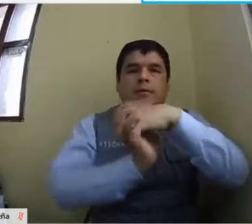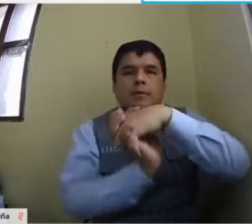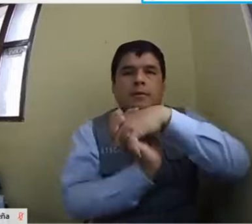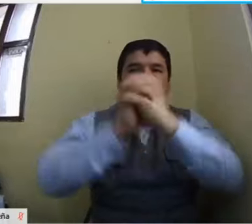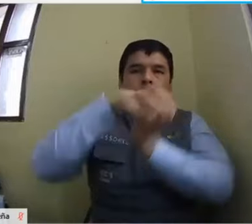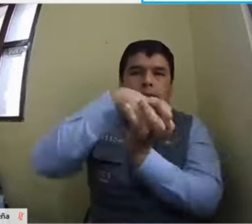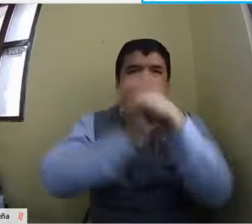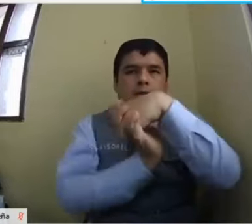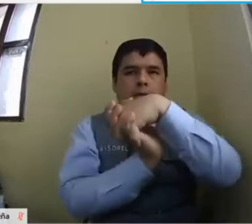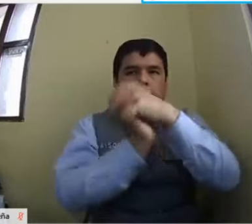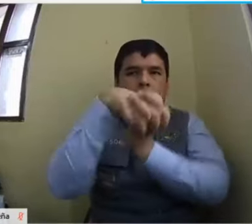Así, mírenlo.